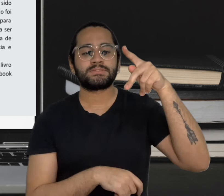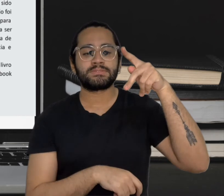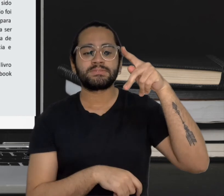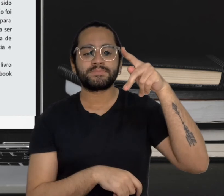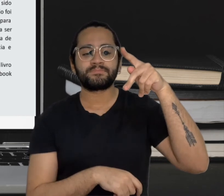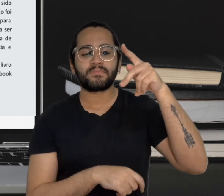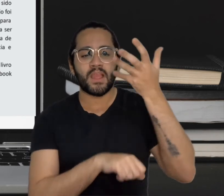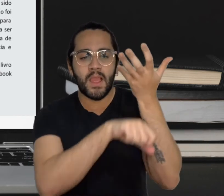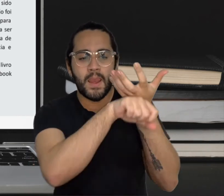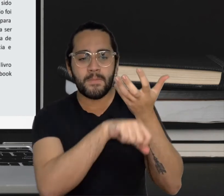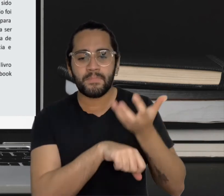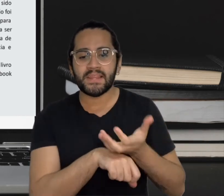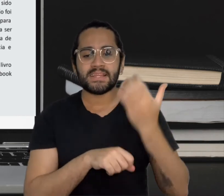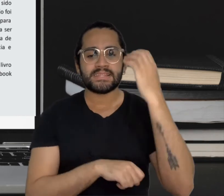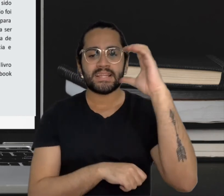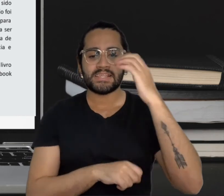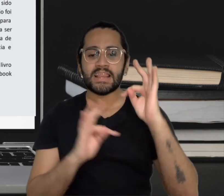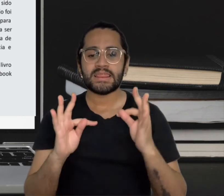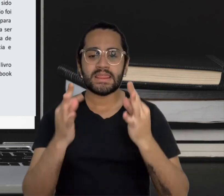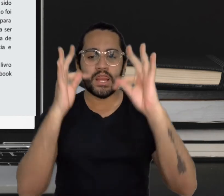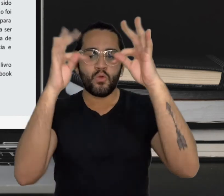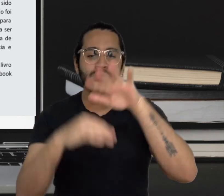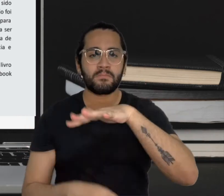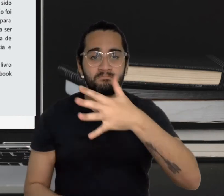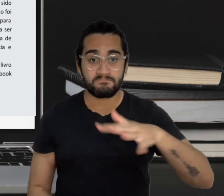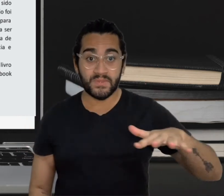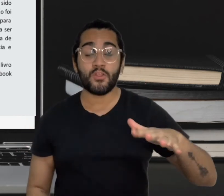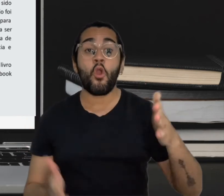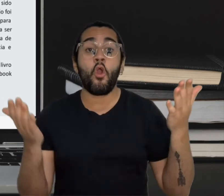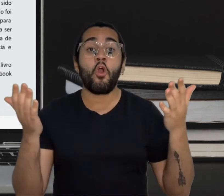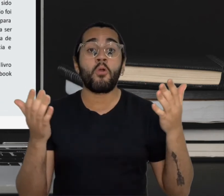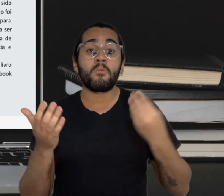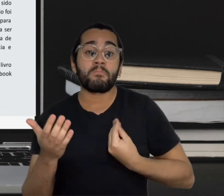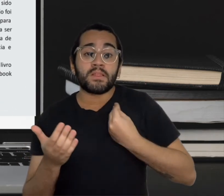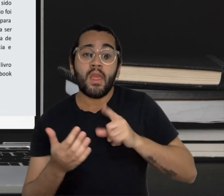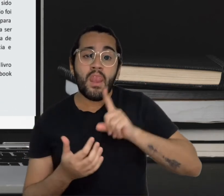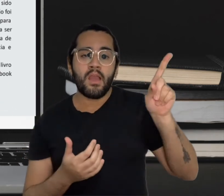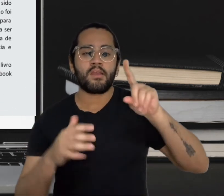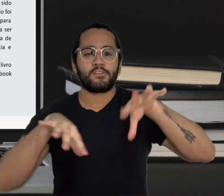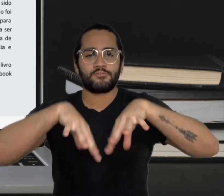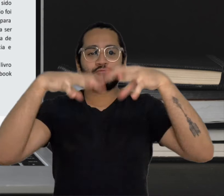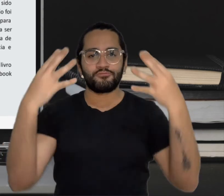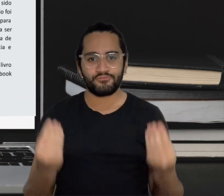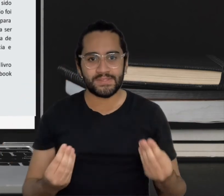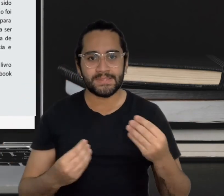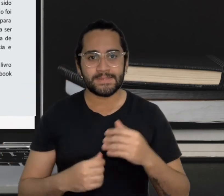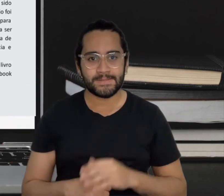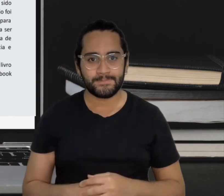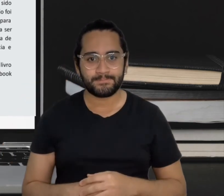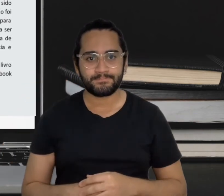programa de pós-graduação interdisciplinar em Ciência e Tecnologia do Mar pela Unifesp.